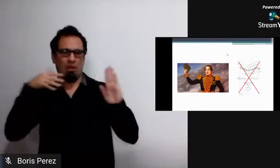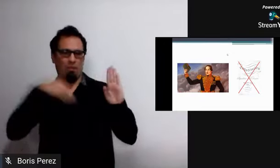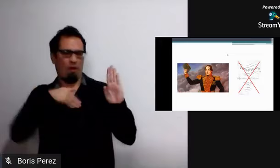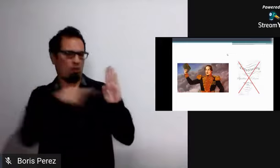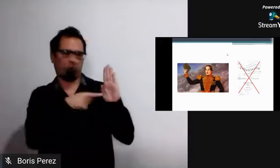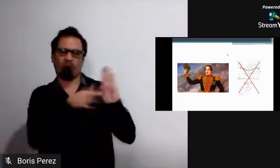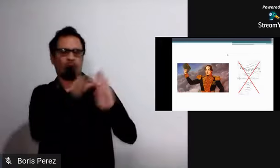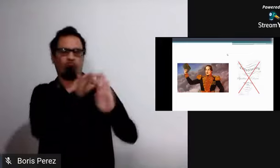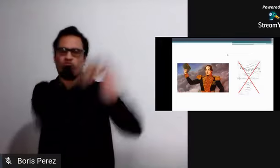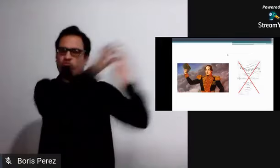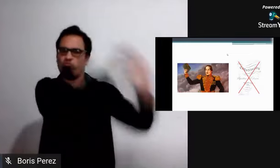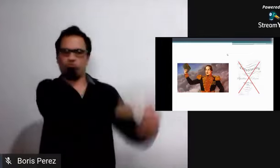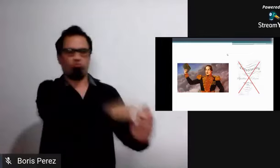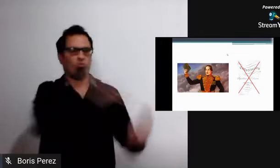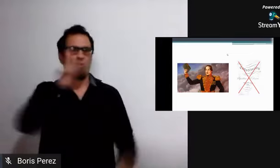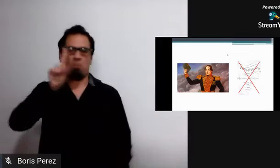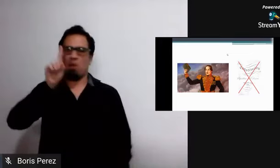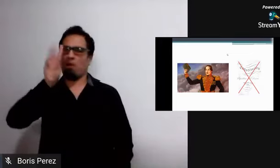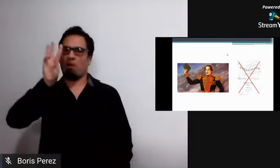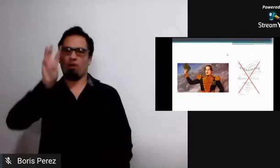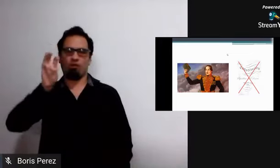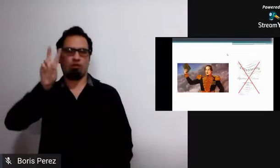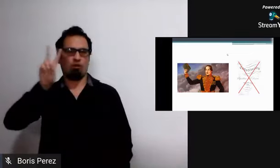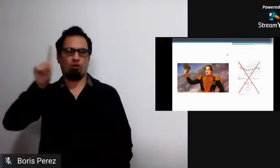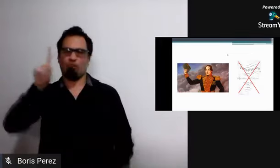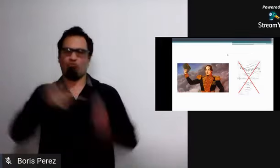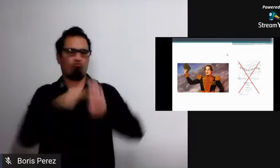y decidió constitucionalmente